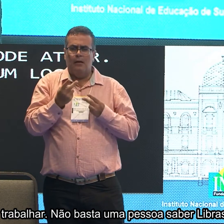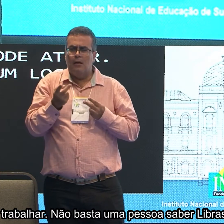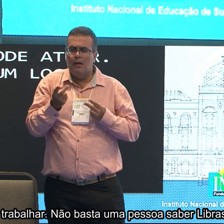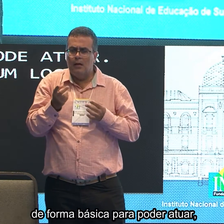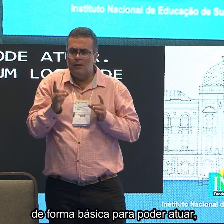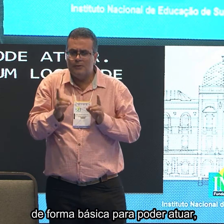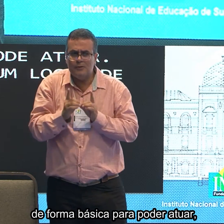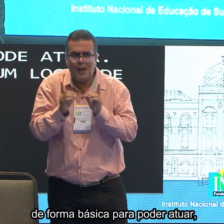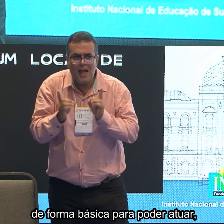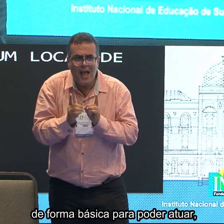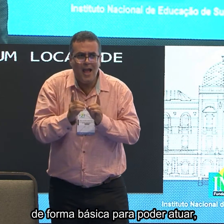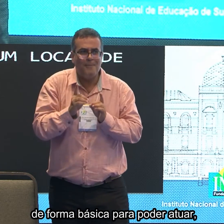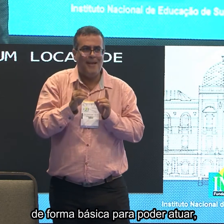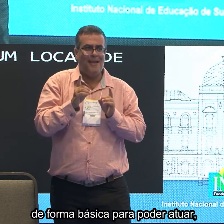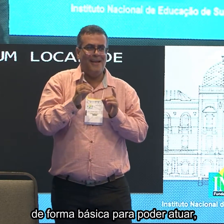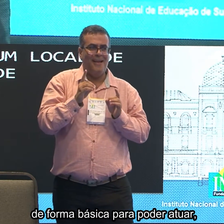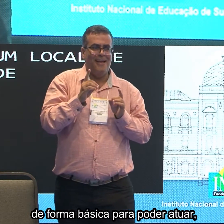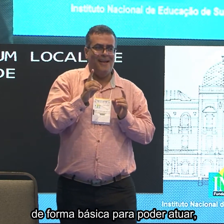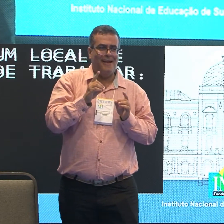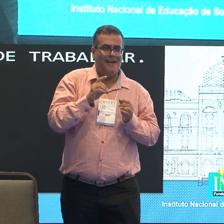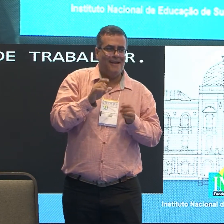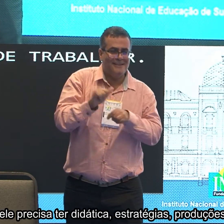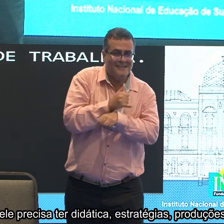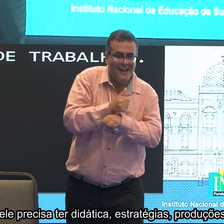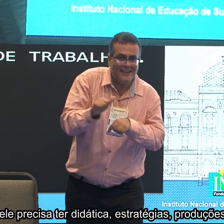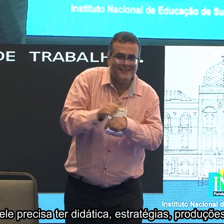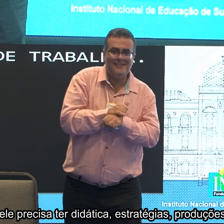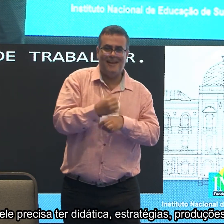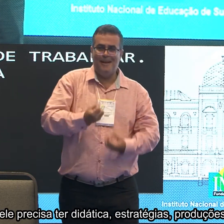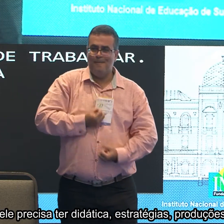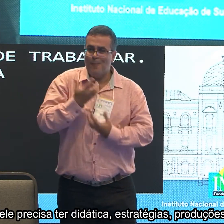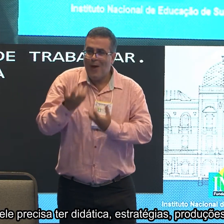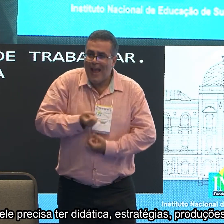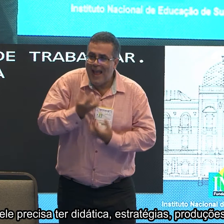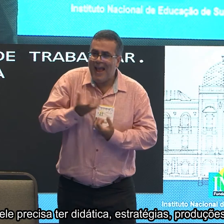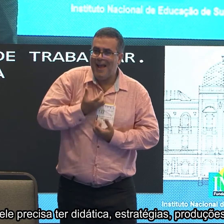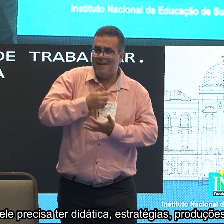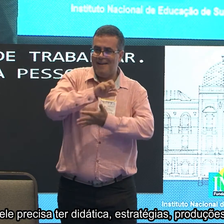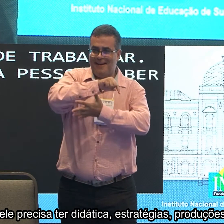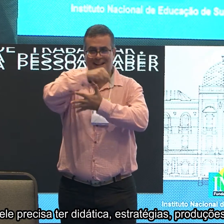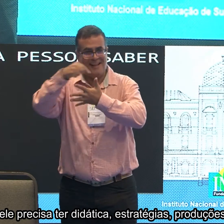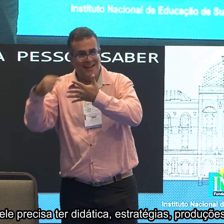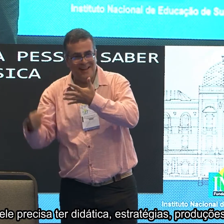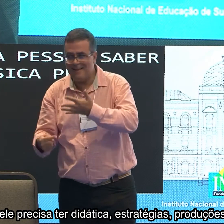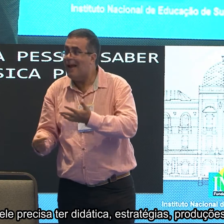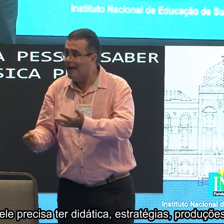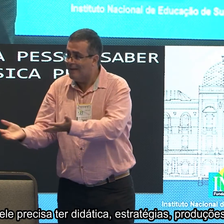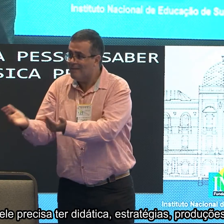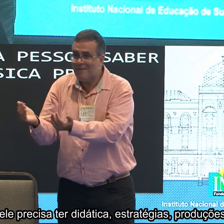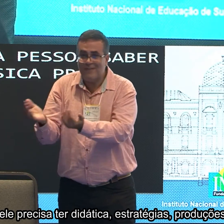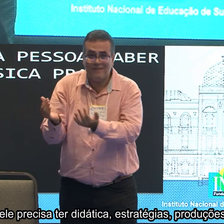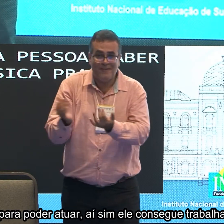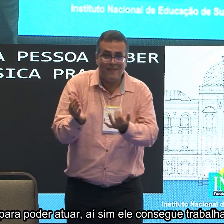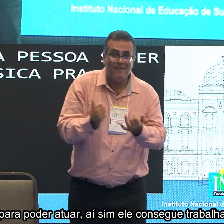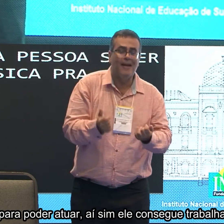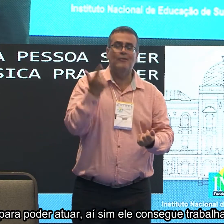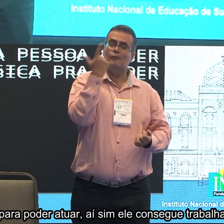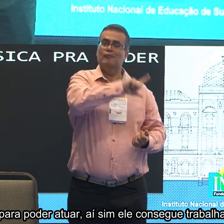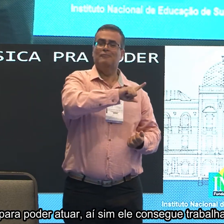Libras de forma básica para poder atuar. Ele precisa ter didática, estratégias, produções para poder